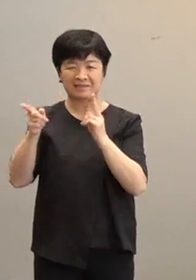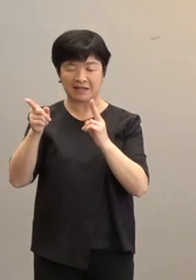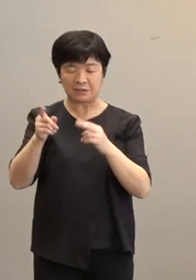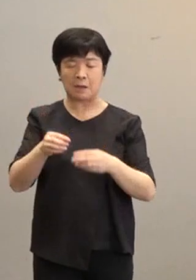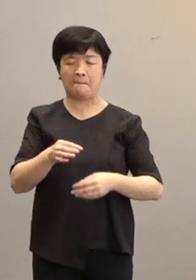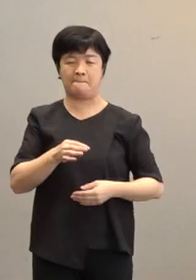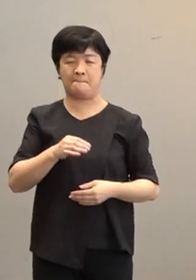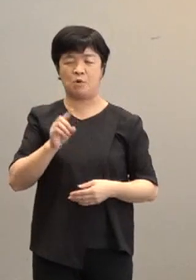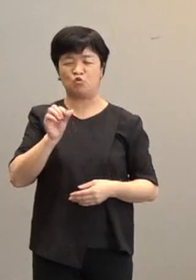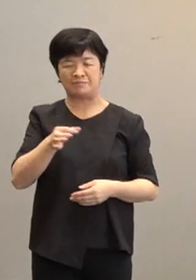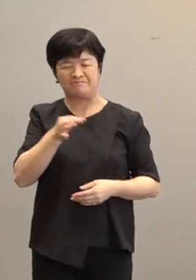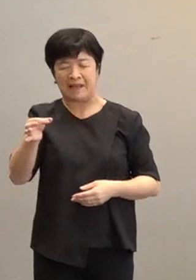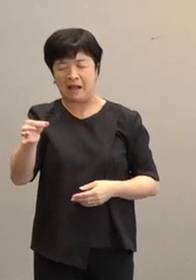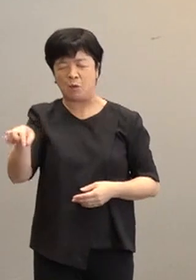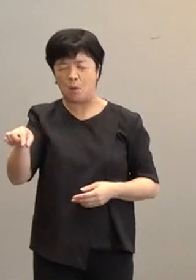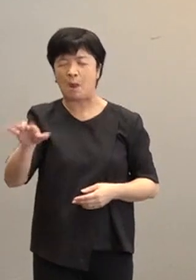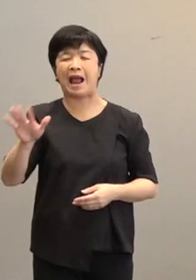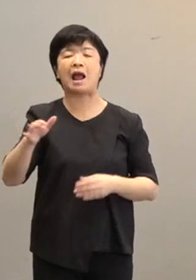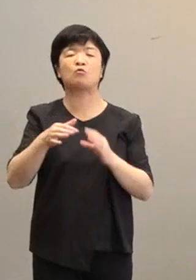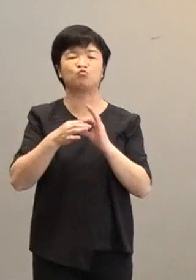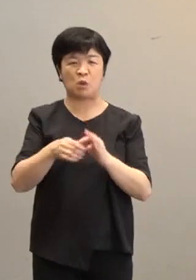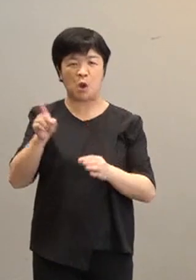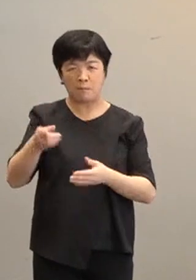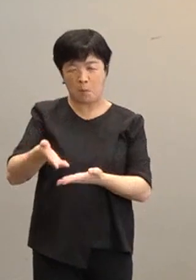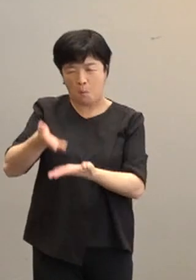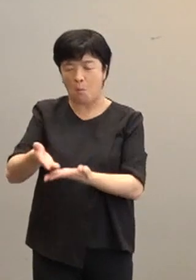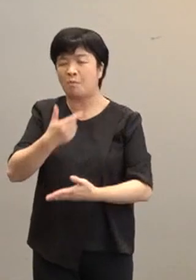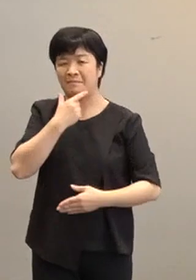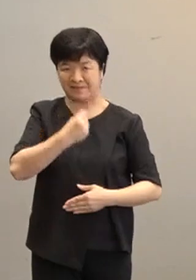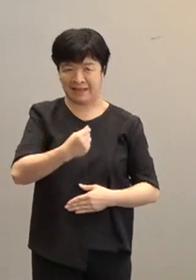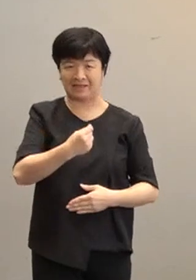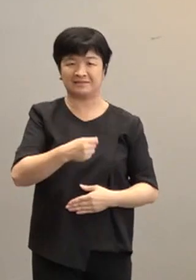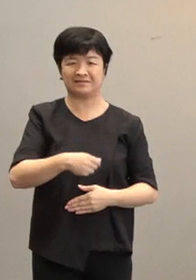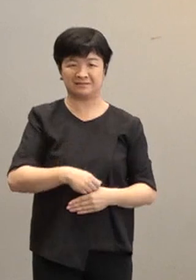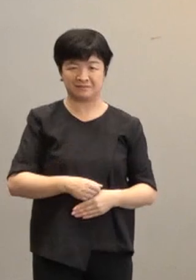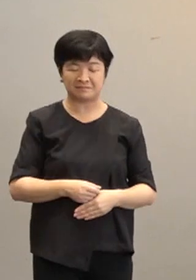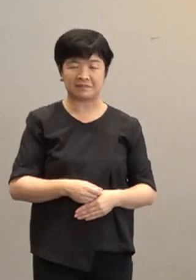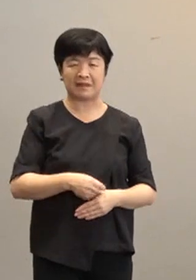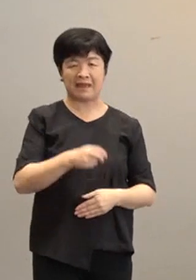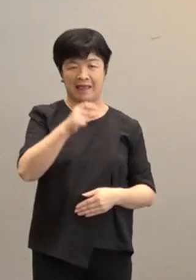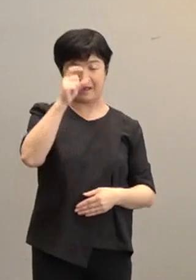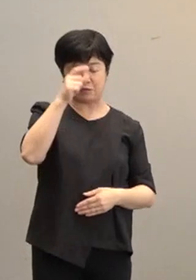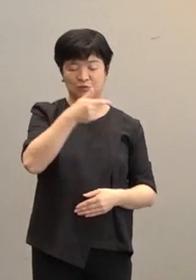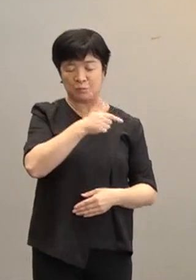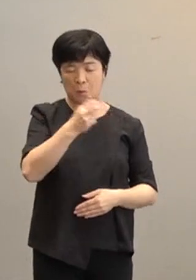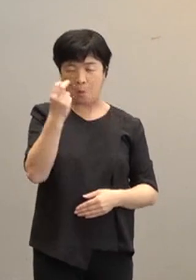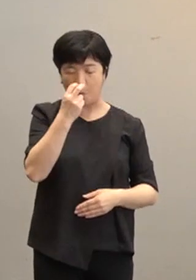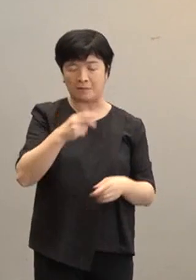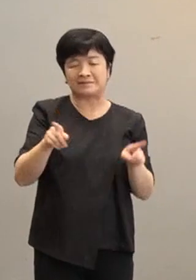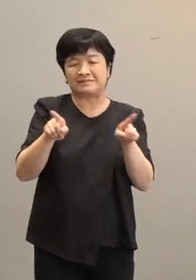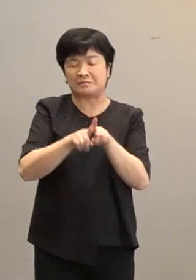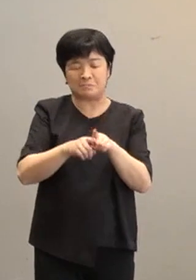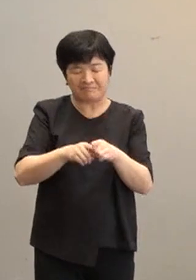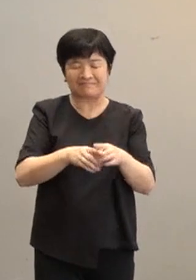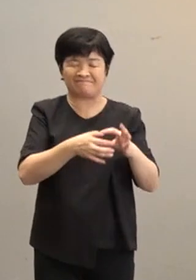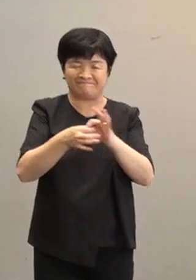わずかありますので署名を求めていきたいと思いますし、捜査当局とも引き続き連携をしていきます。こういうですね、